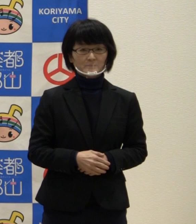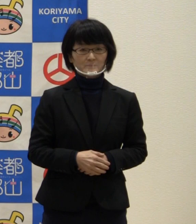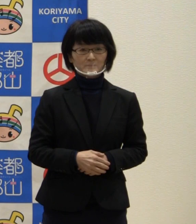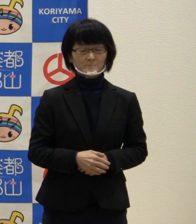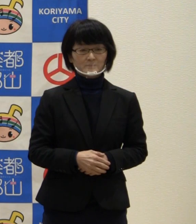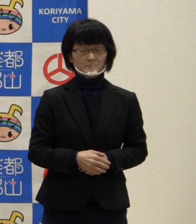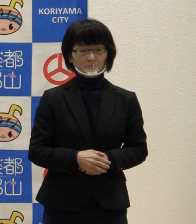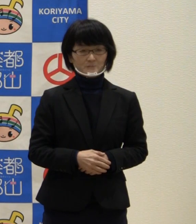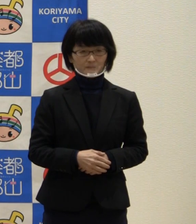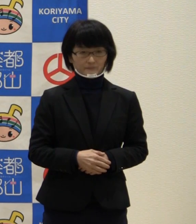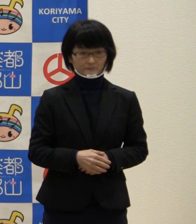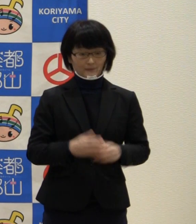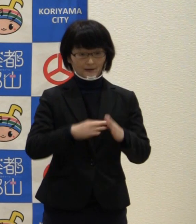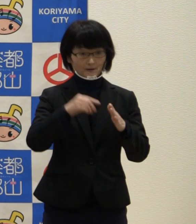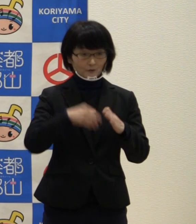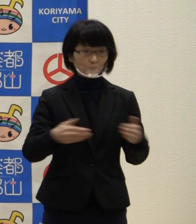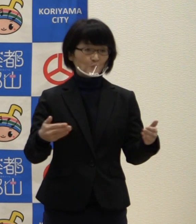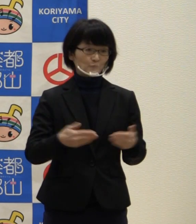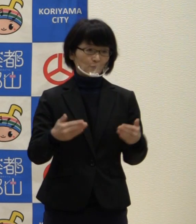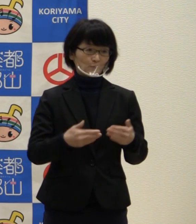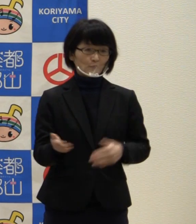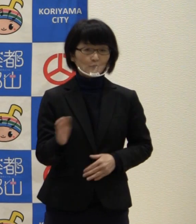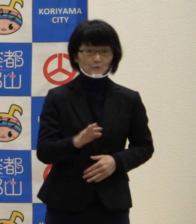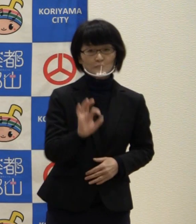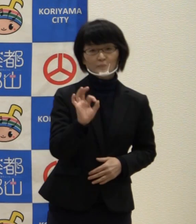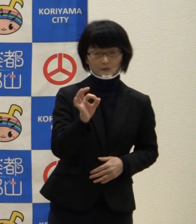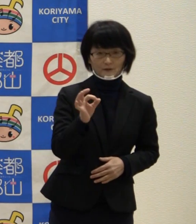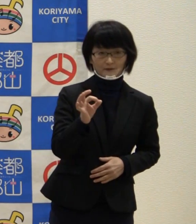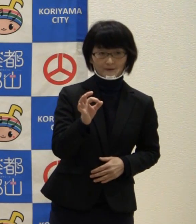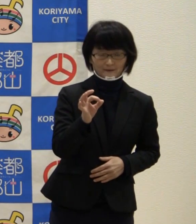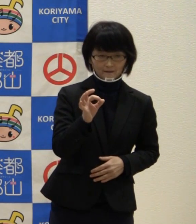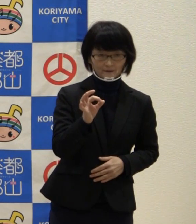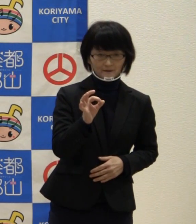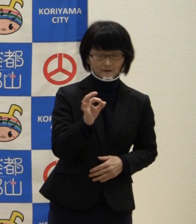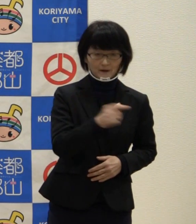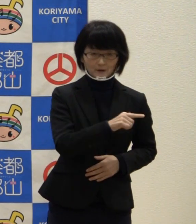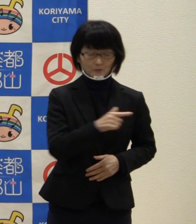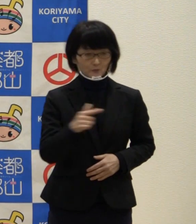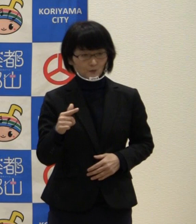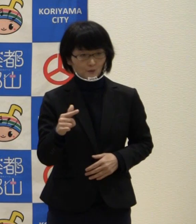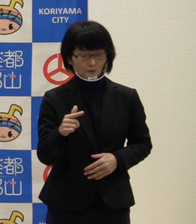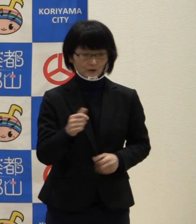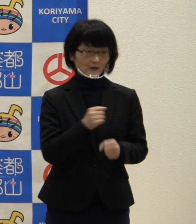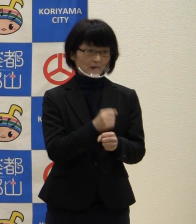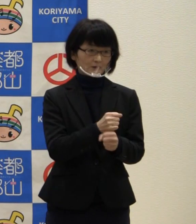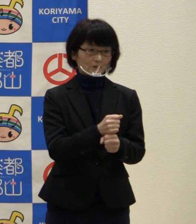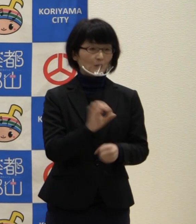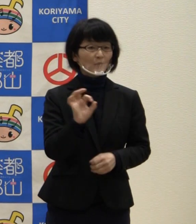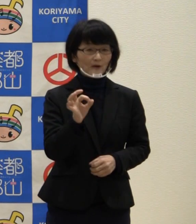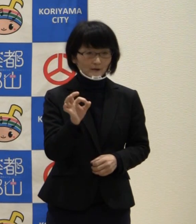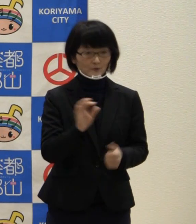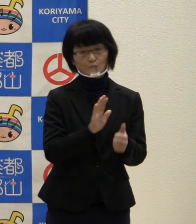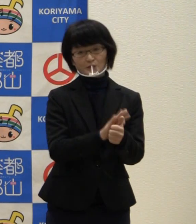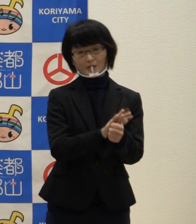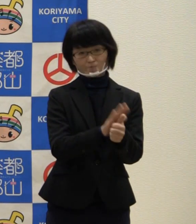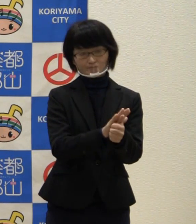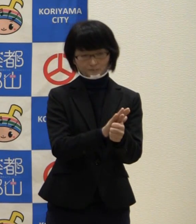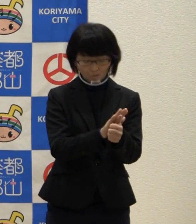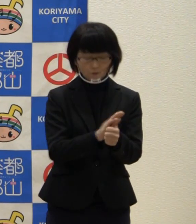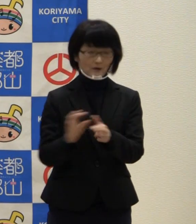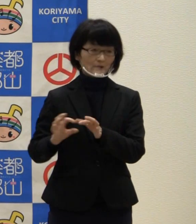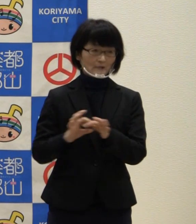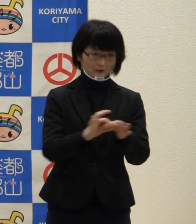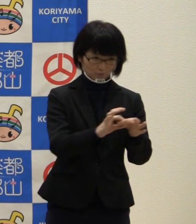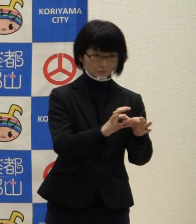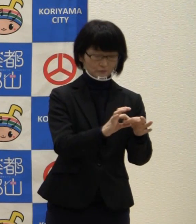今までのテレワーク等導入費あるいは BCP 等の策定費用等についての支援策を継続